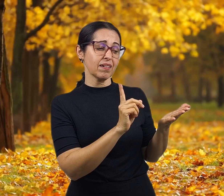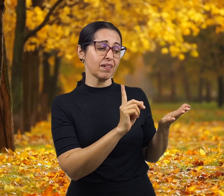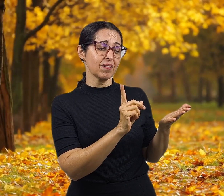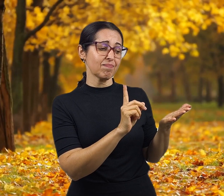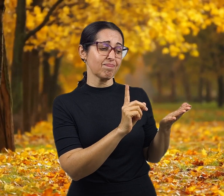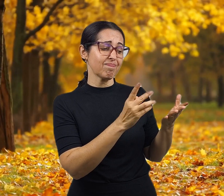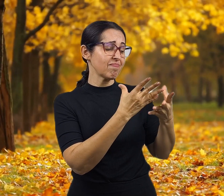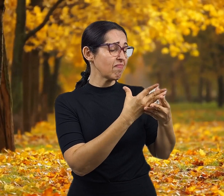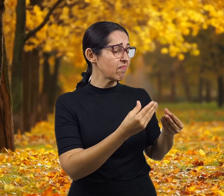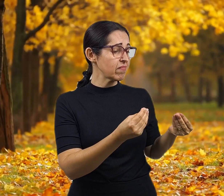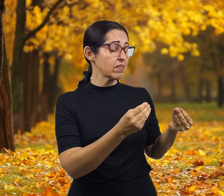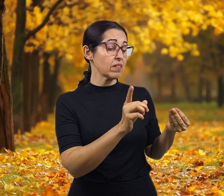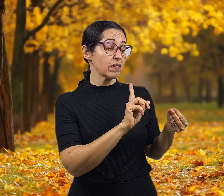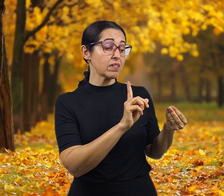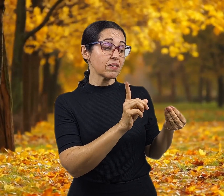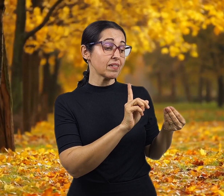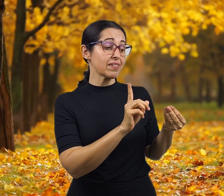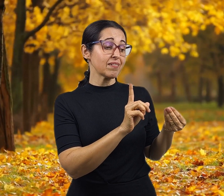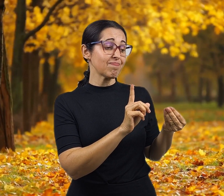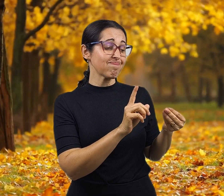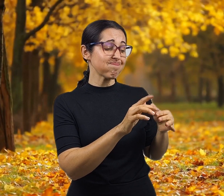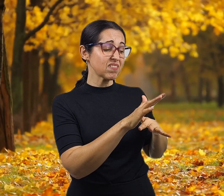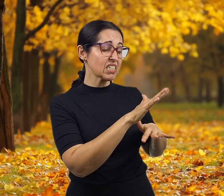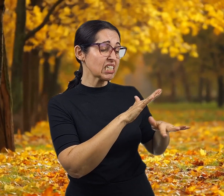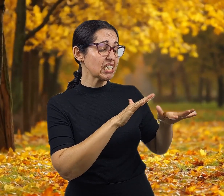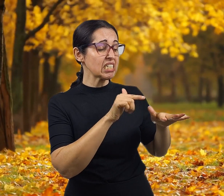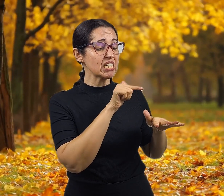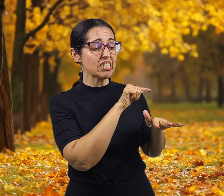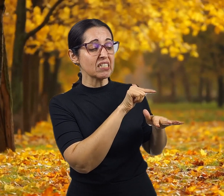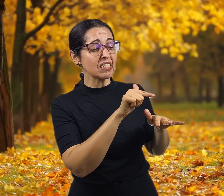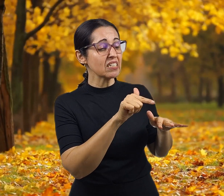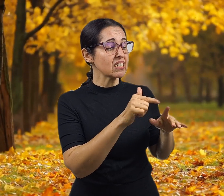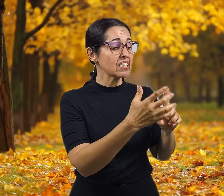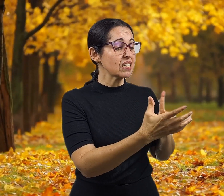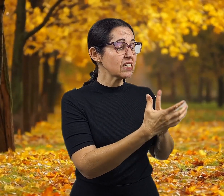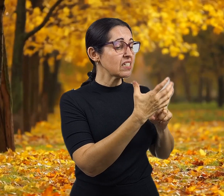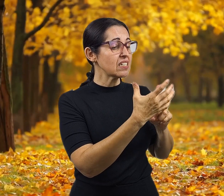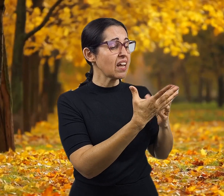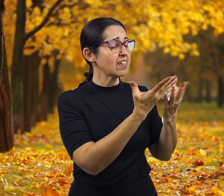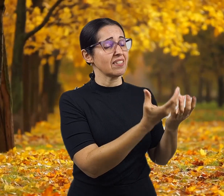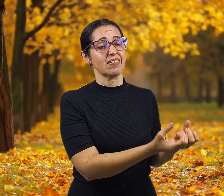se esvai facilmente, porque eles se envolvem com aquilo que não é Betel.